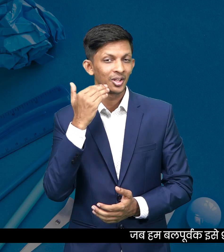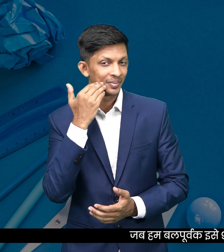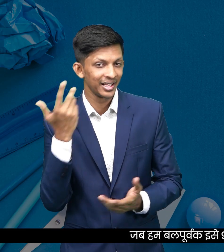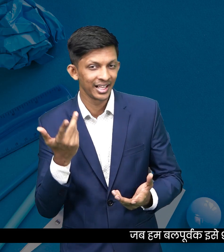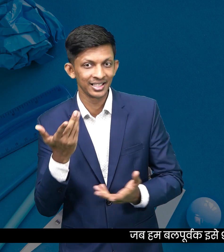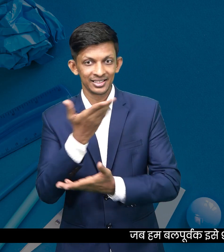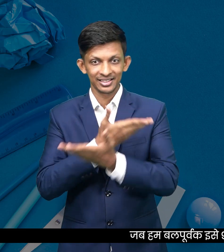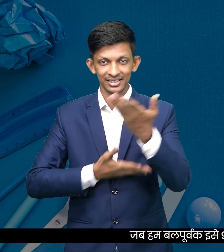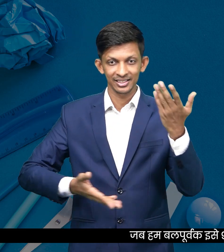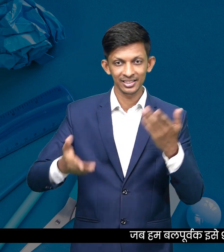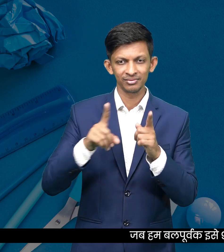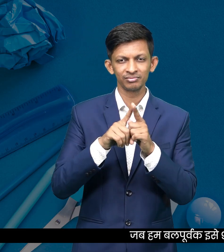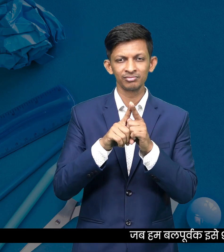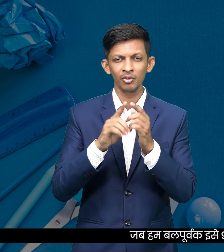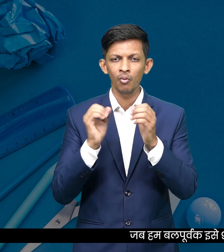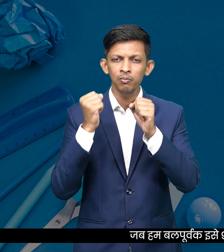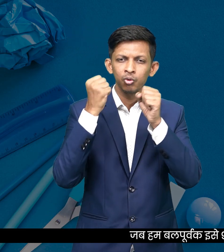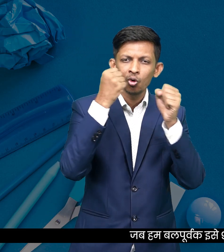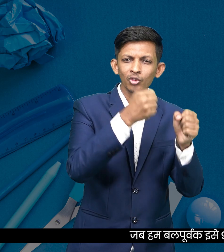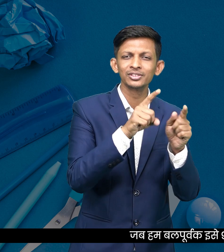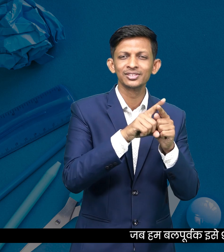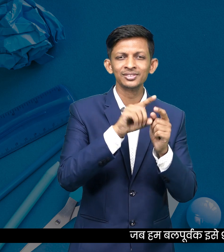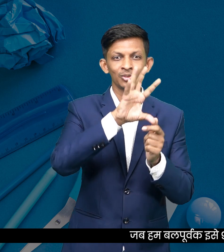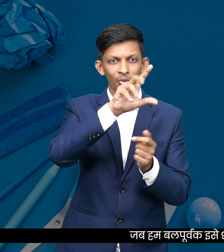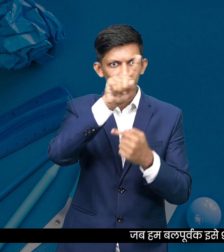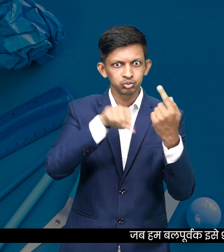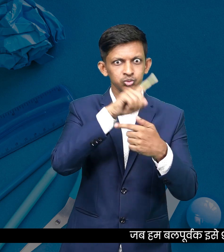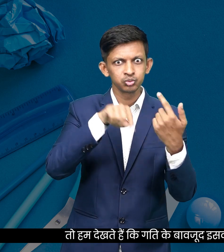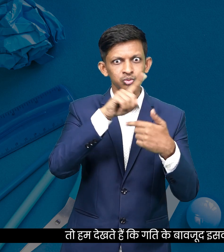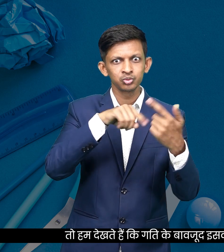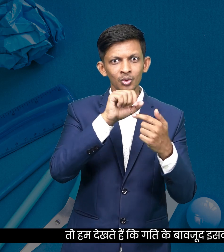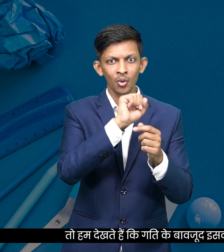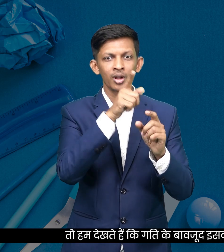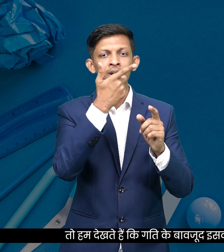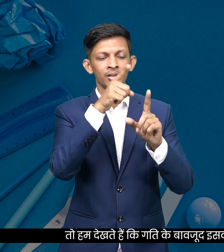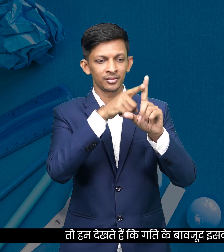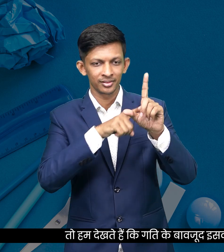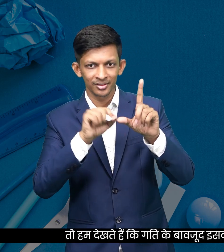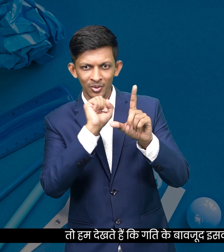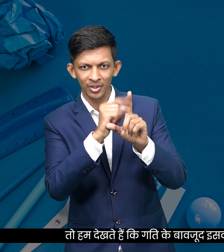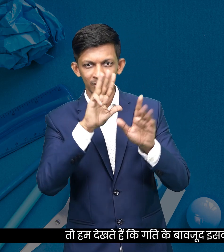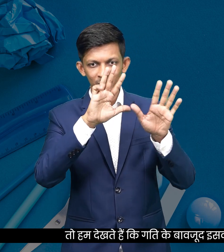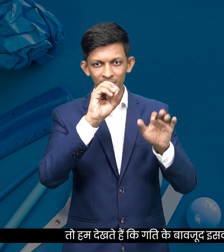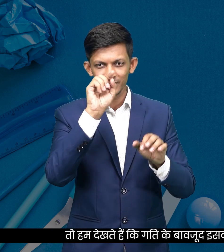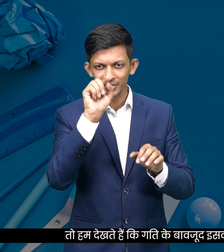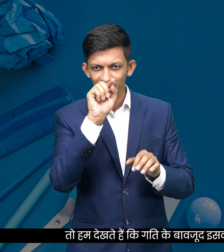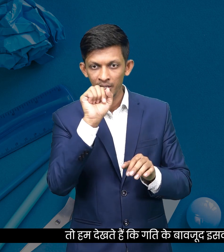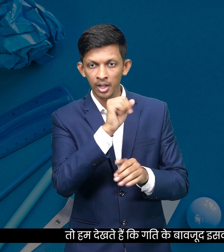हम बलपूर्वक इसे 90 डिग्री के कोण पर घुमाते हैं तो हम देखते हैं कि गति के बावजूद इसकी उपस्थिति